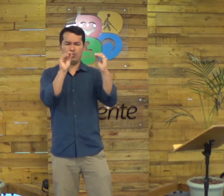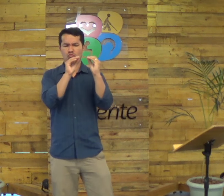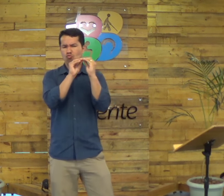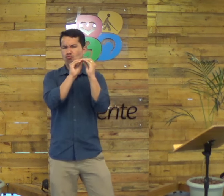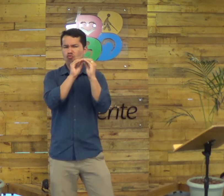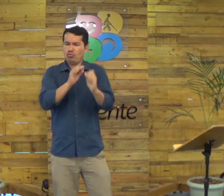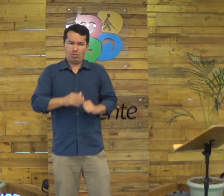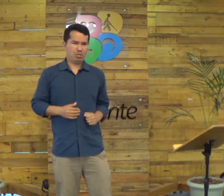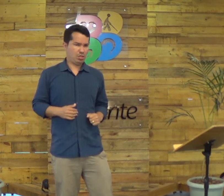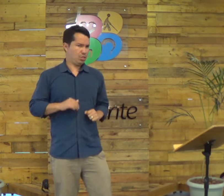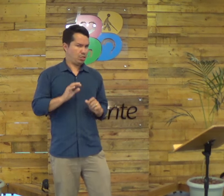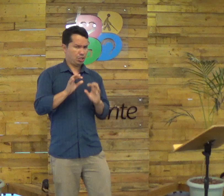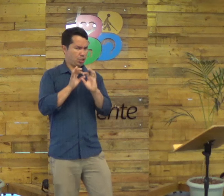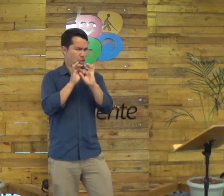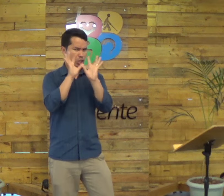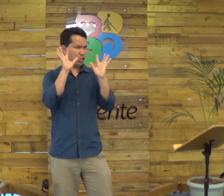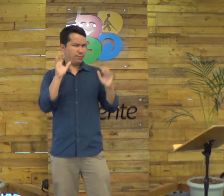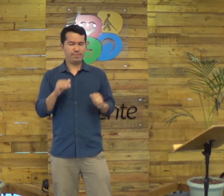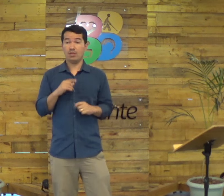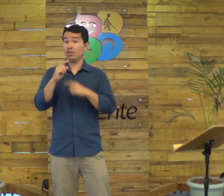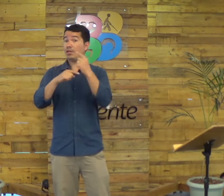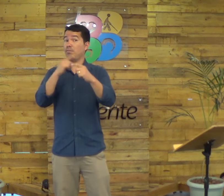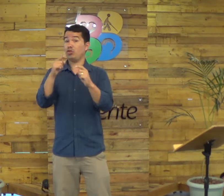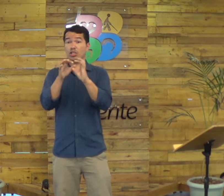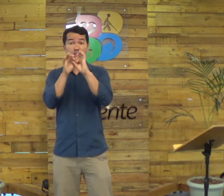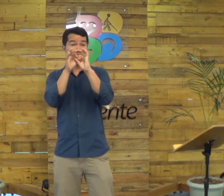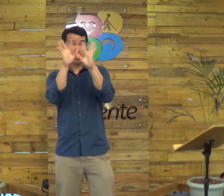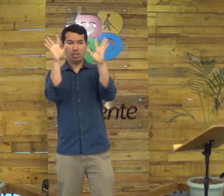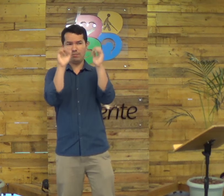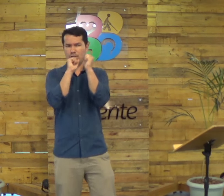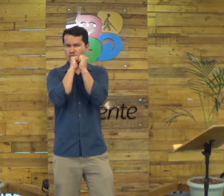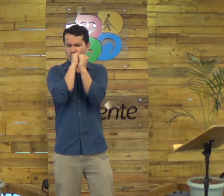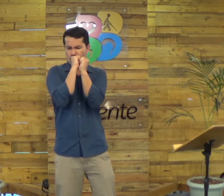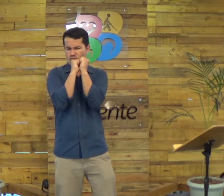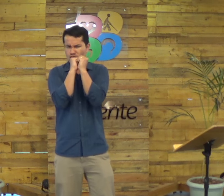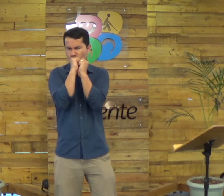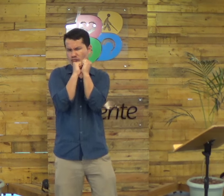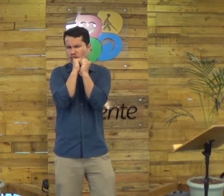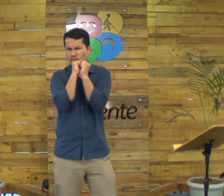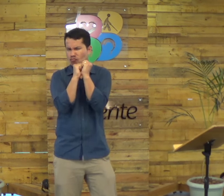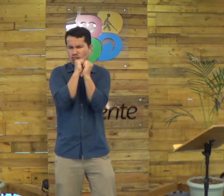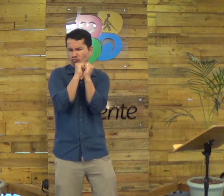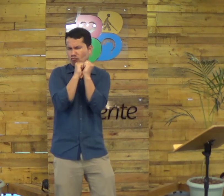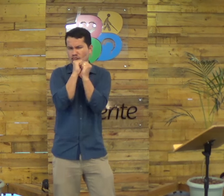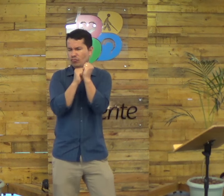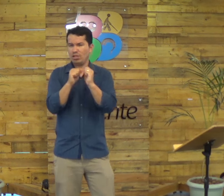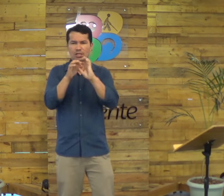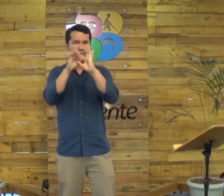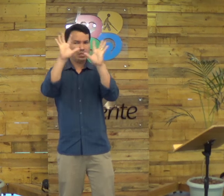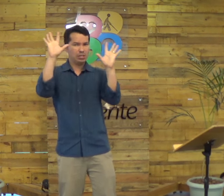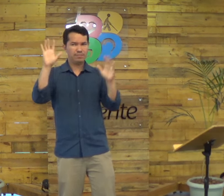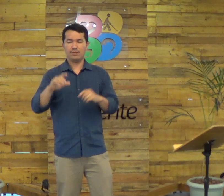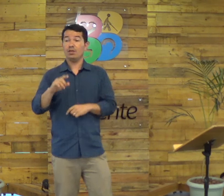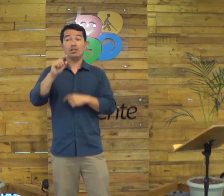Eu posso dar um beijo nele, né, pastor? Eu posso. Aí, se eu quiser, posso dar uma raça nele? Claro, eu posso.